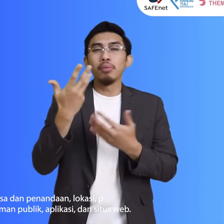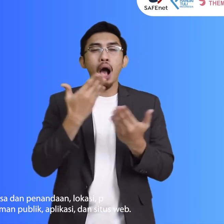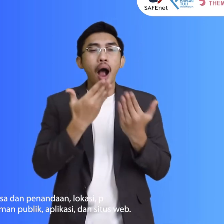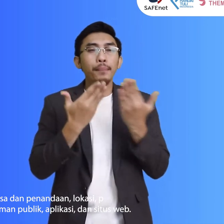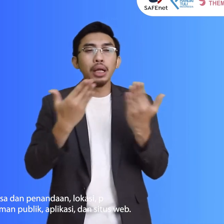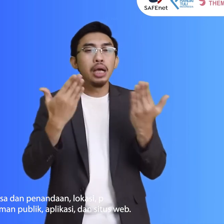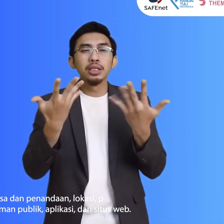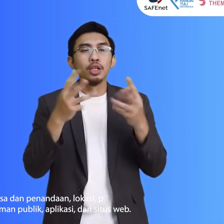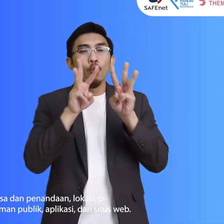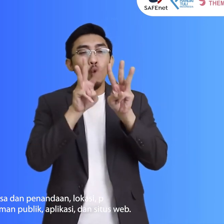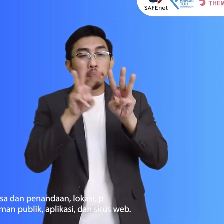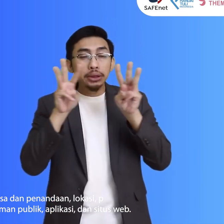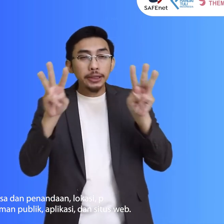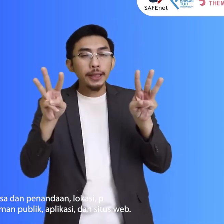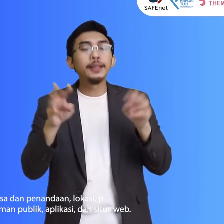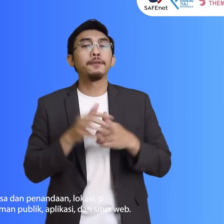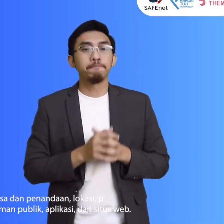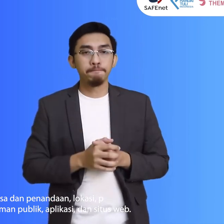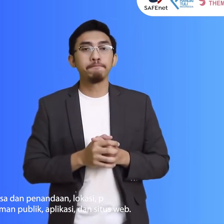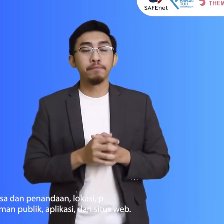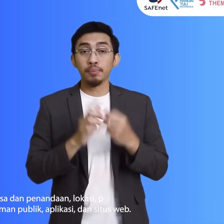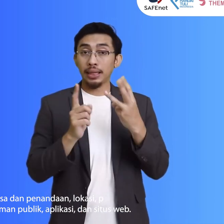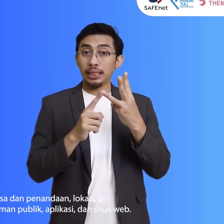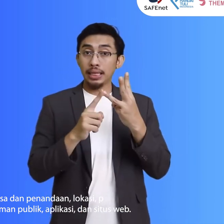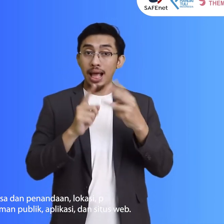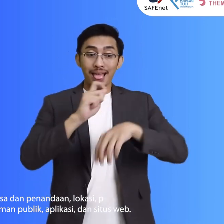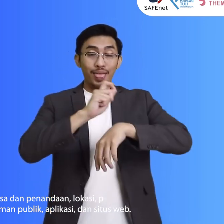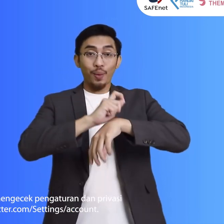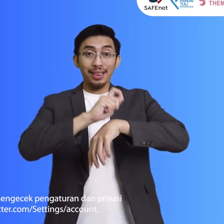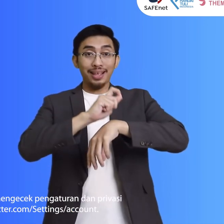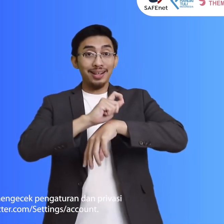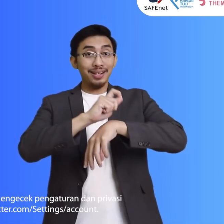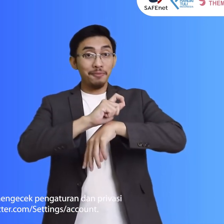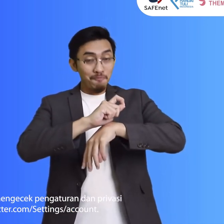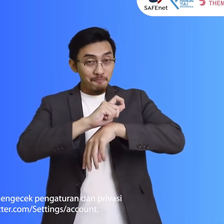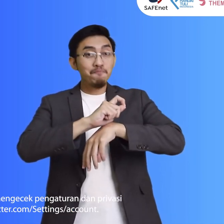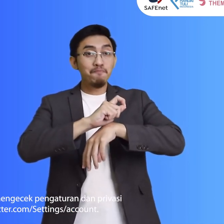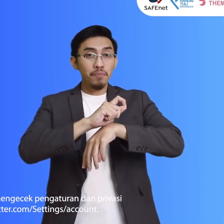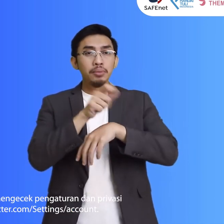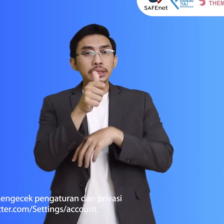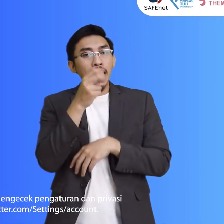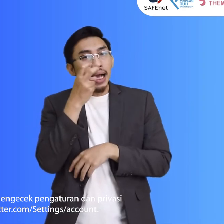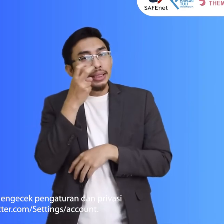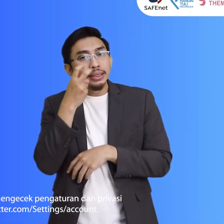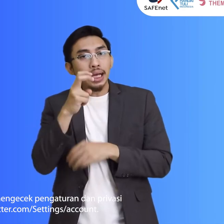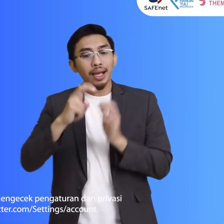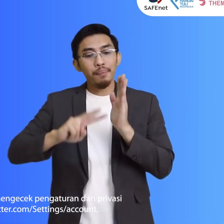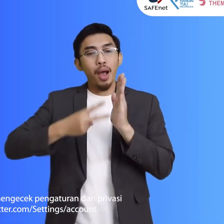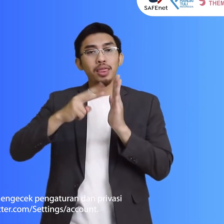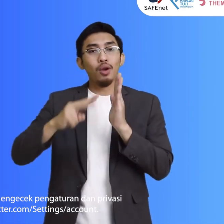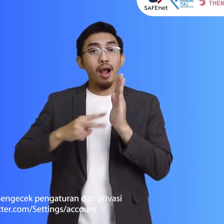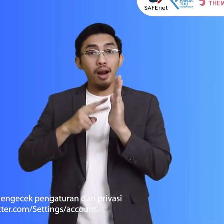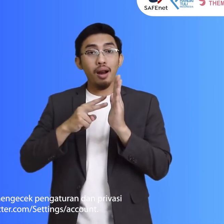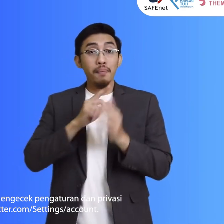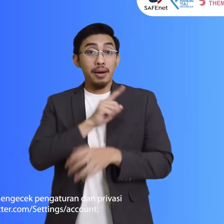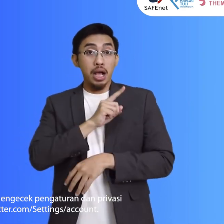aplikasi dan situs web MP3 Twitter dengan mengecek